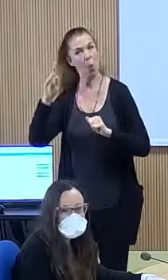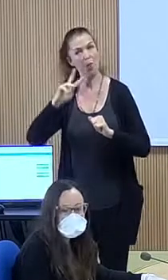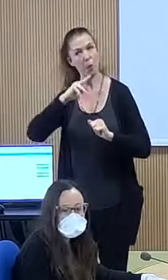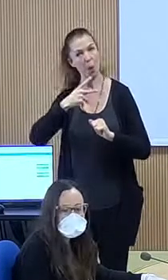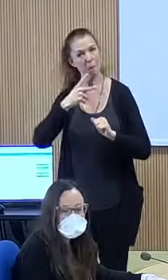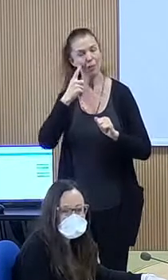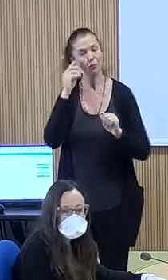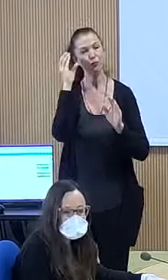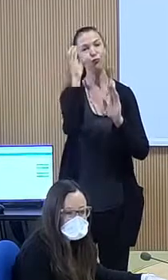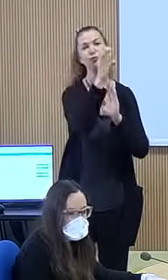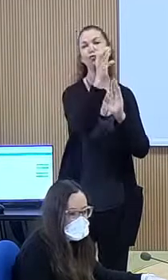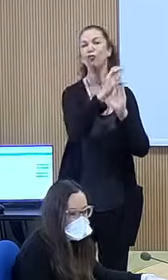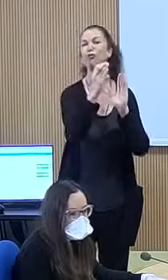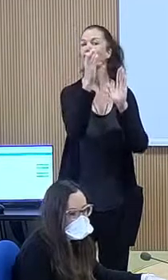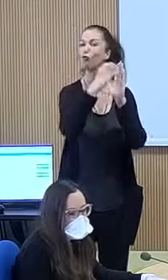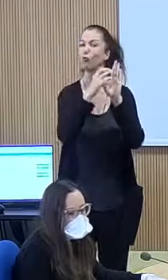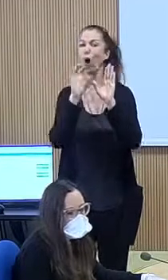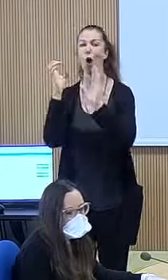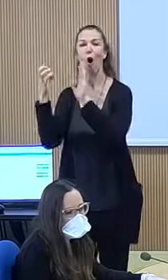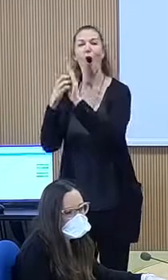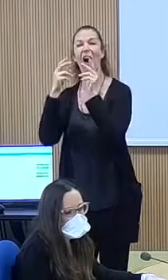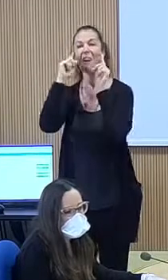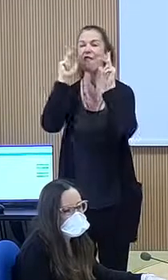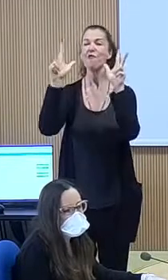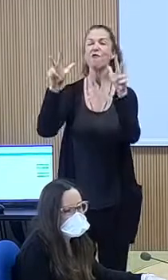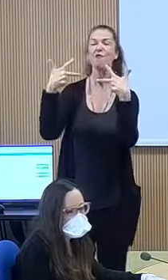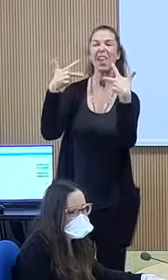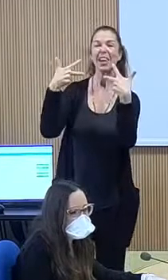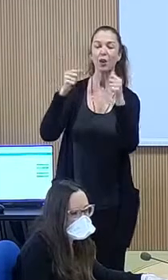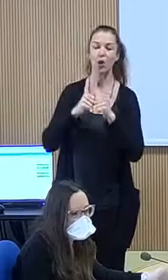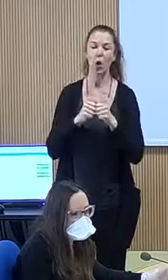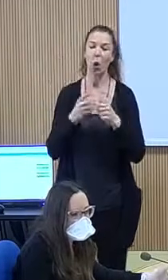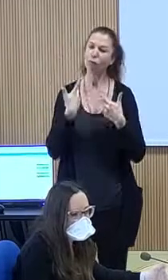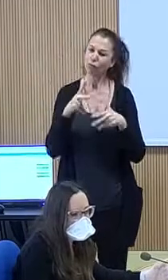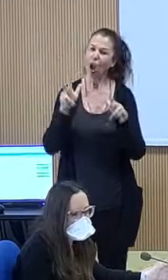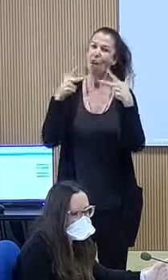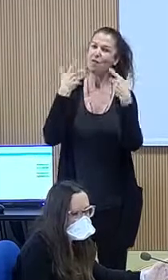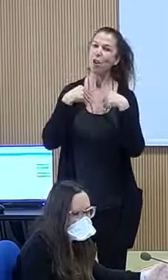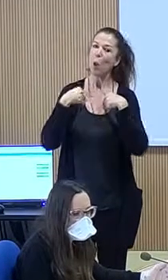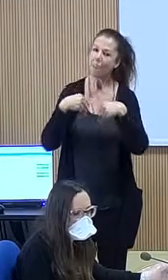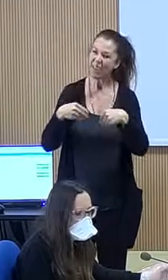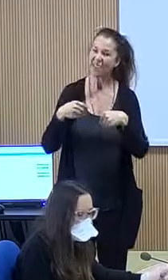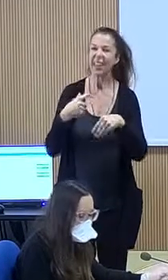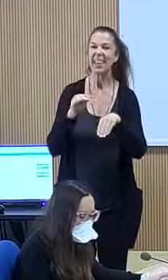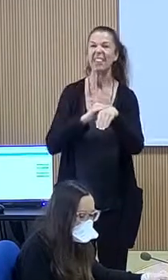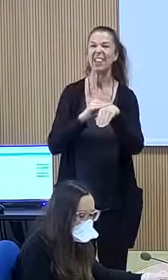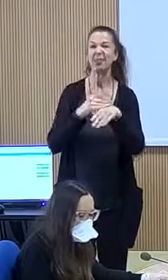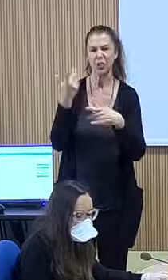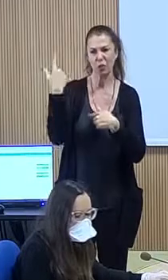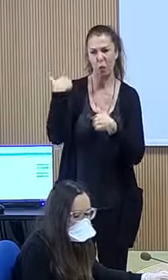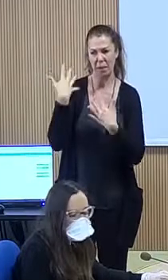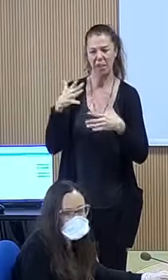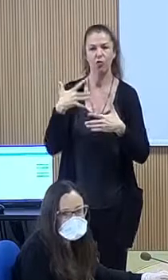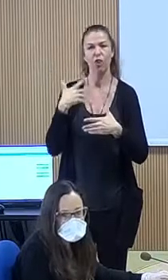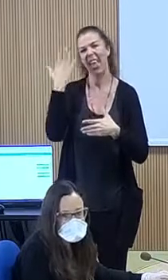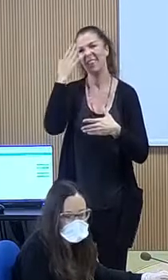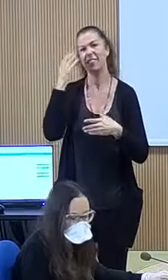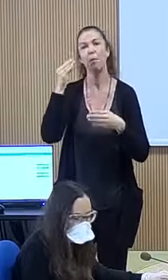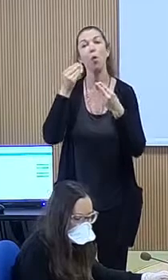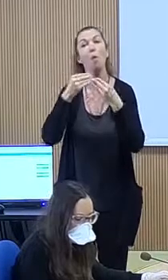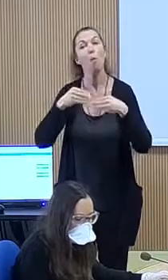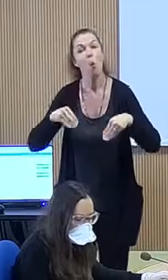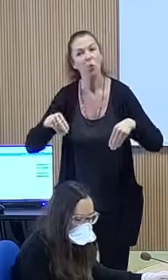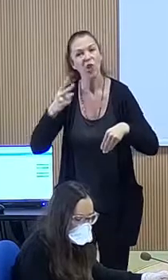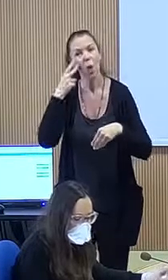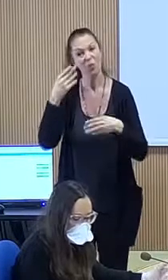alcuni video sono già presenti diciamo erano già servizi esistenti come per esempio i musei visti da vicino o